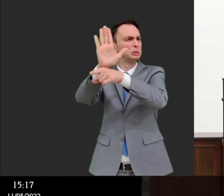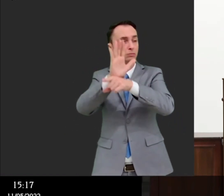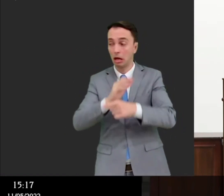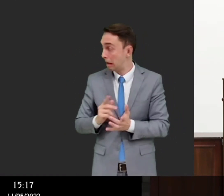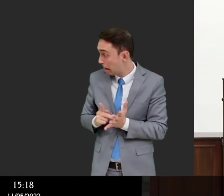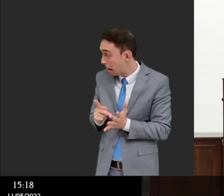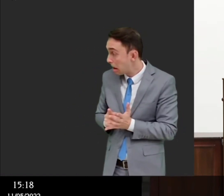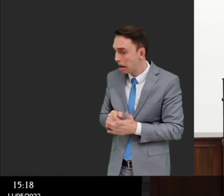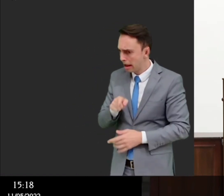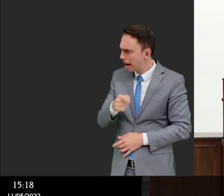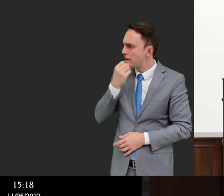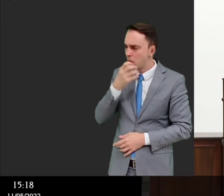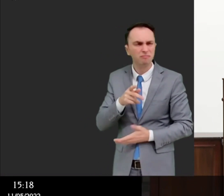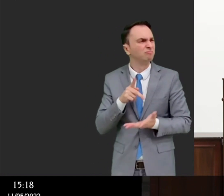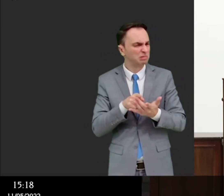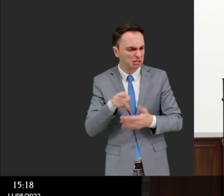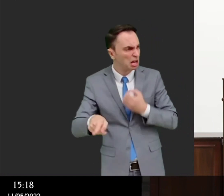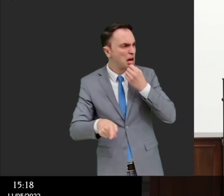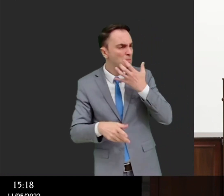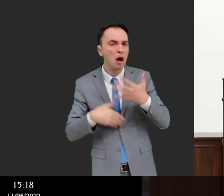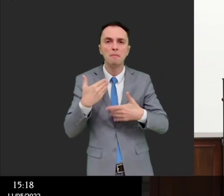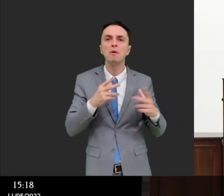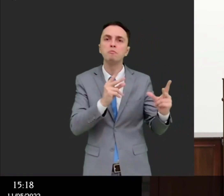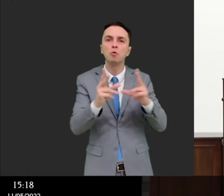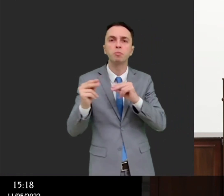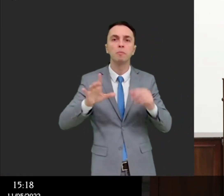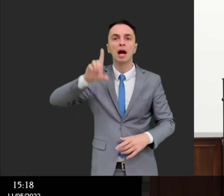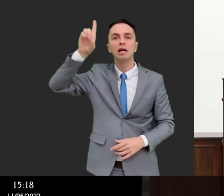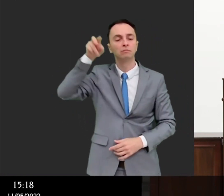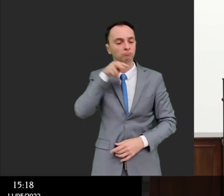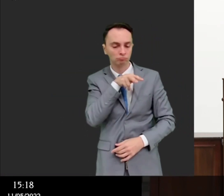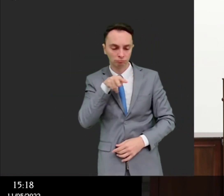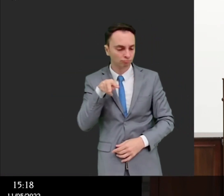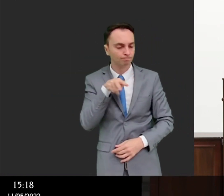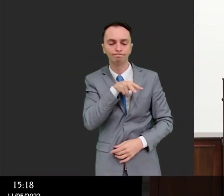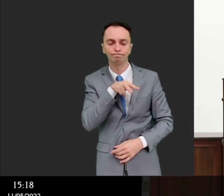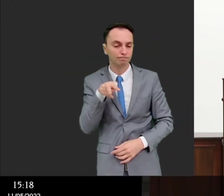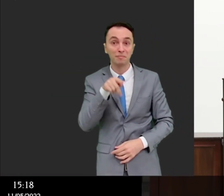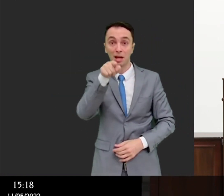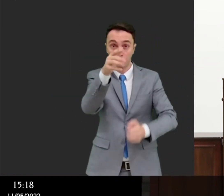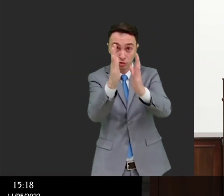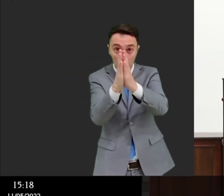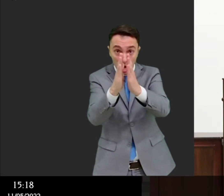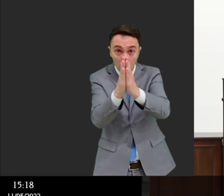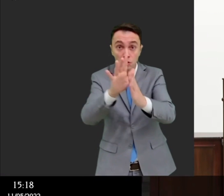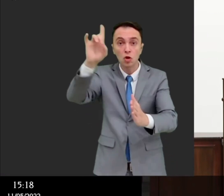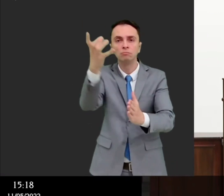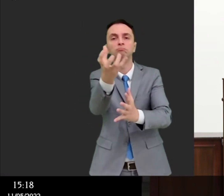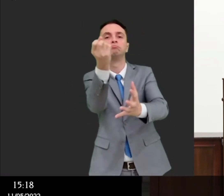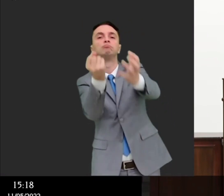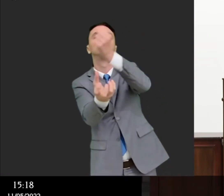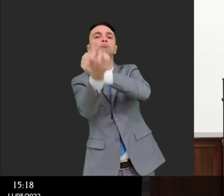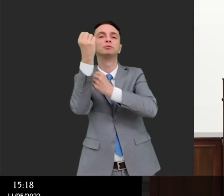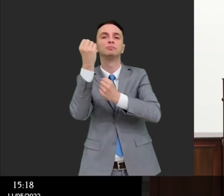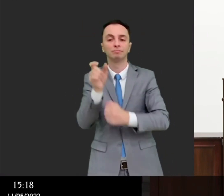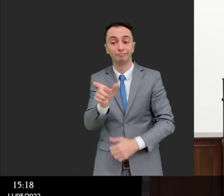com todos, irmãos, e Deus ouviu a oração da nossa querida Irmandade, e hoje ele